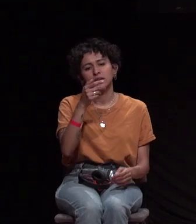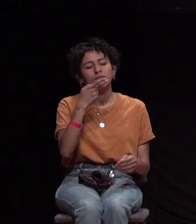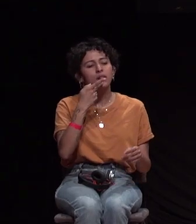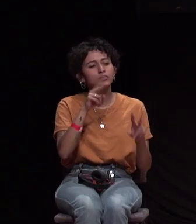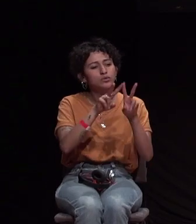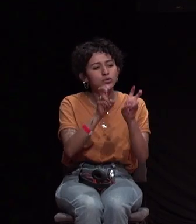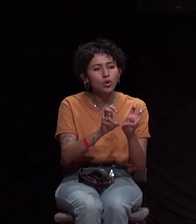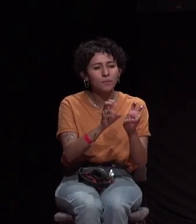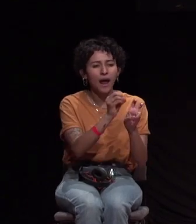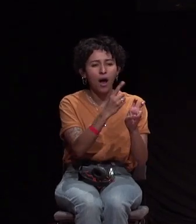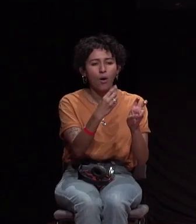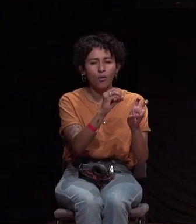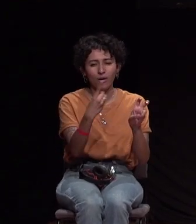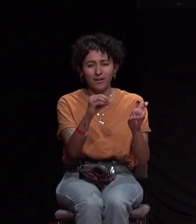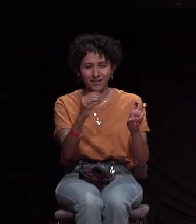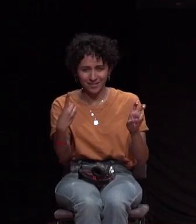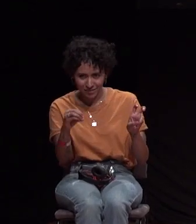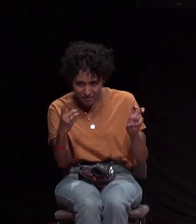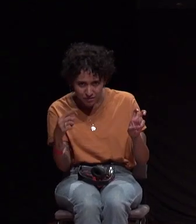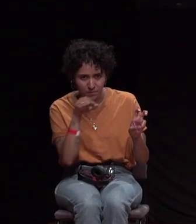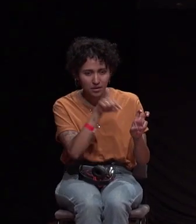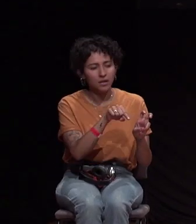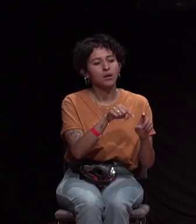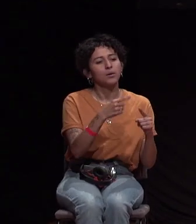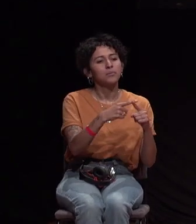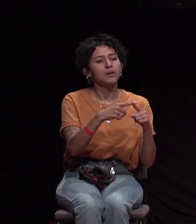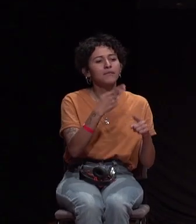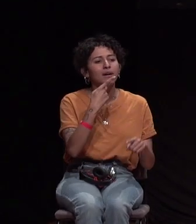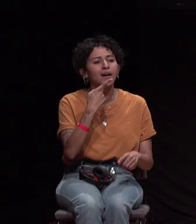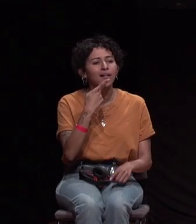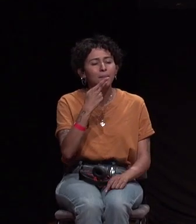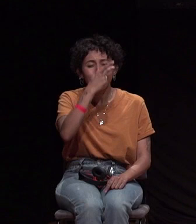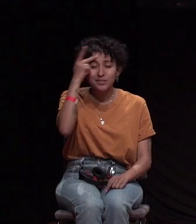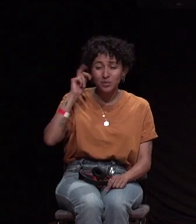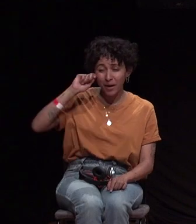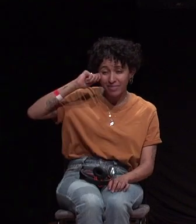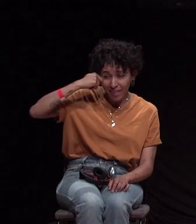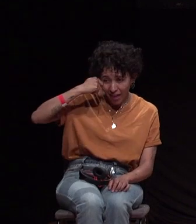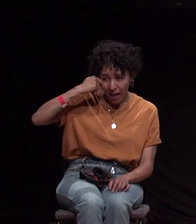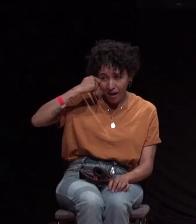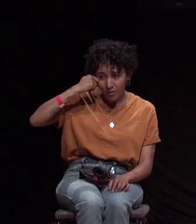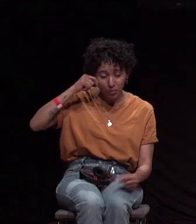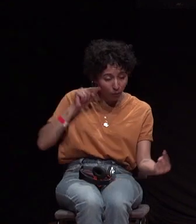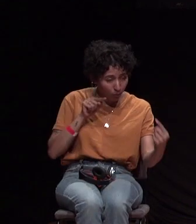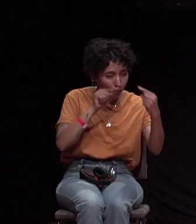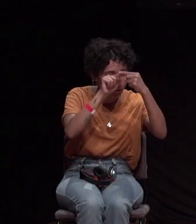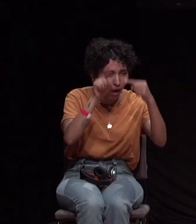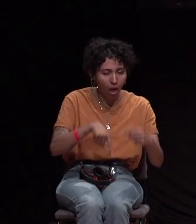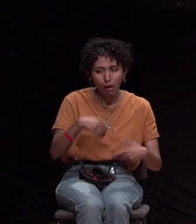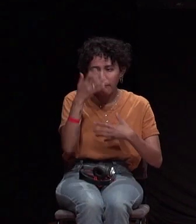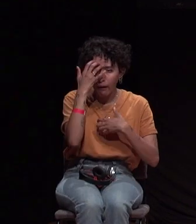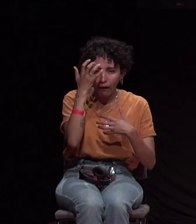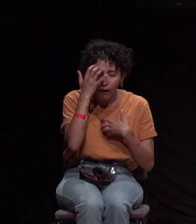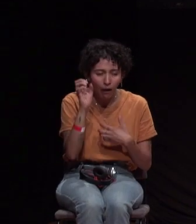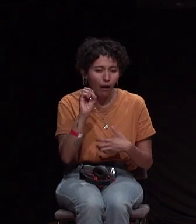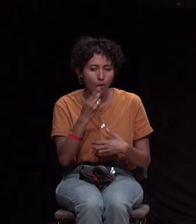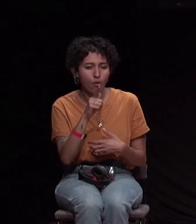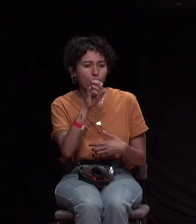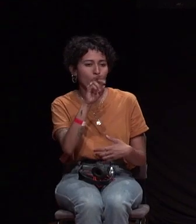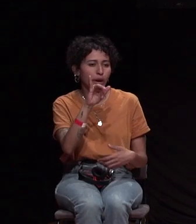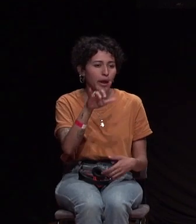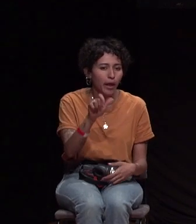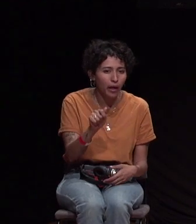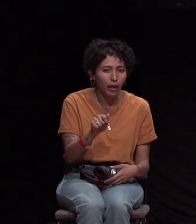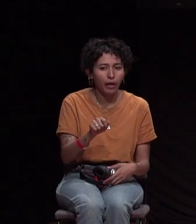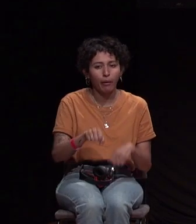Pessoas negras sendo identificadas como macacos e gorilas. Então, não havia diferença,